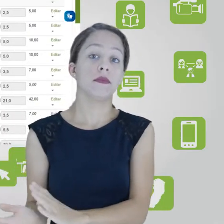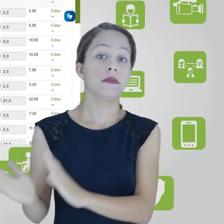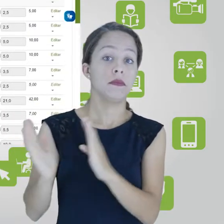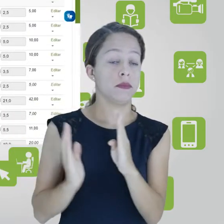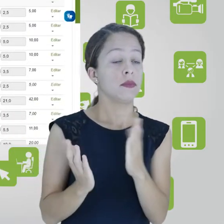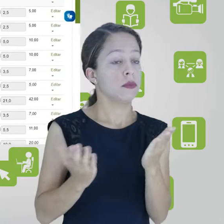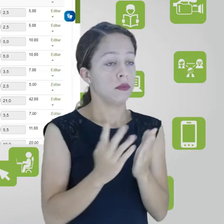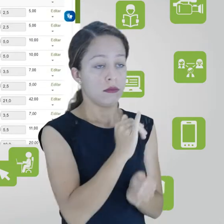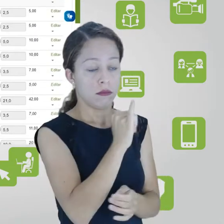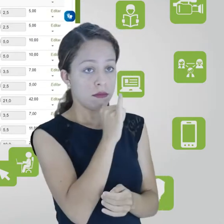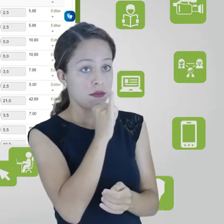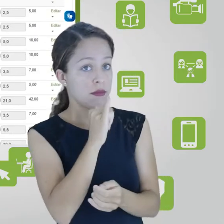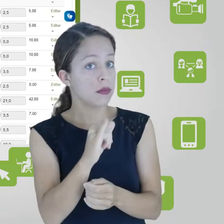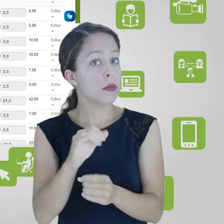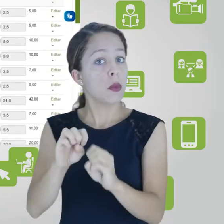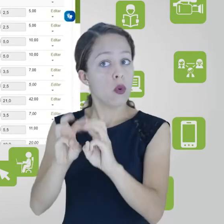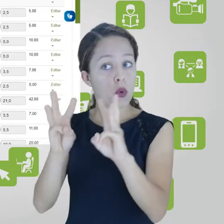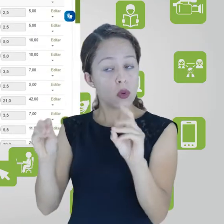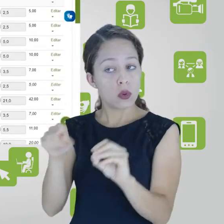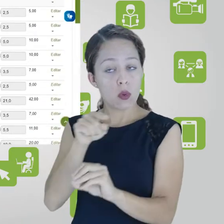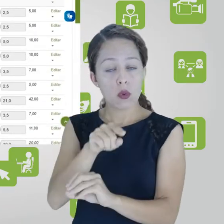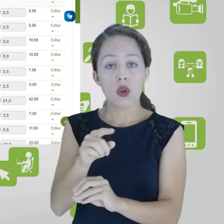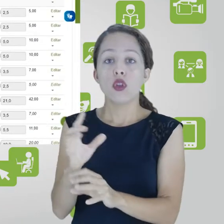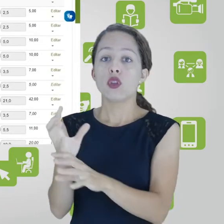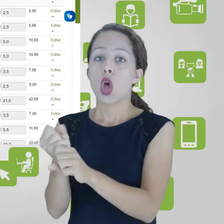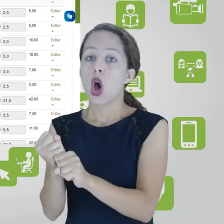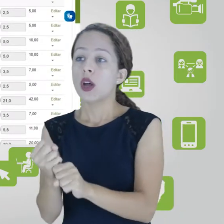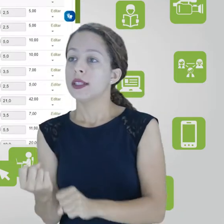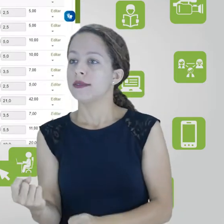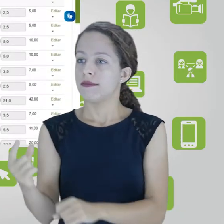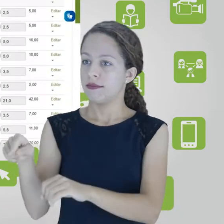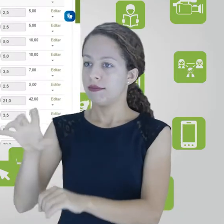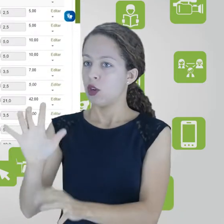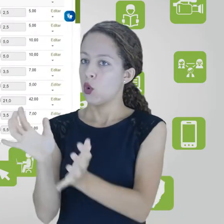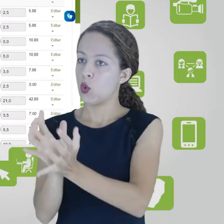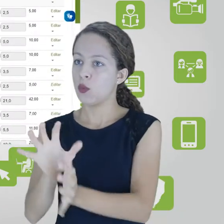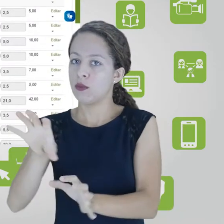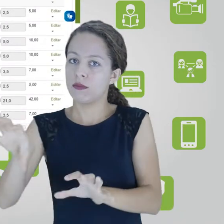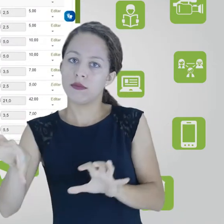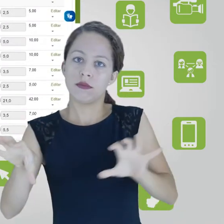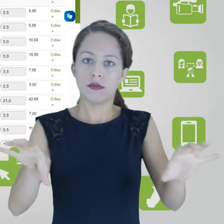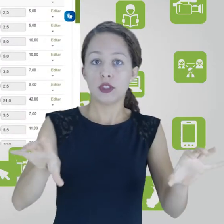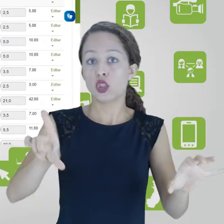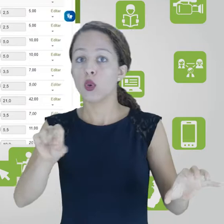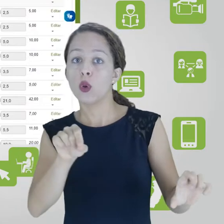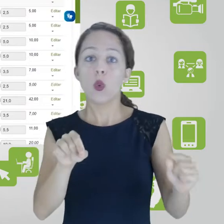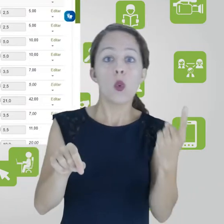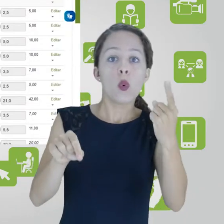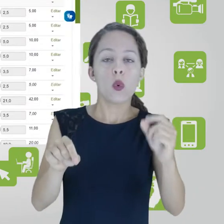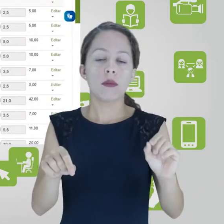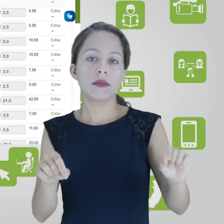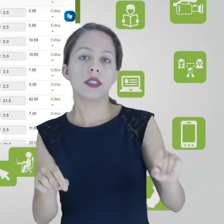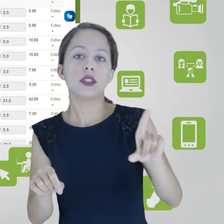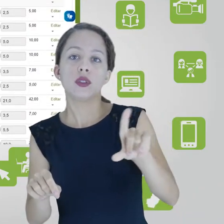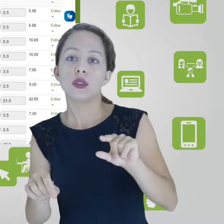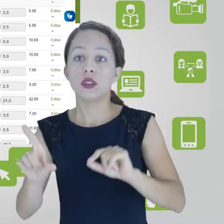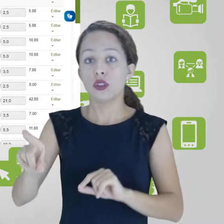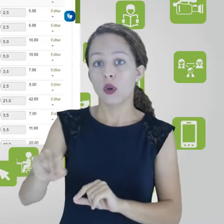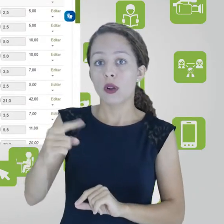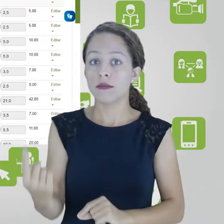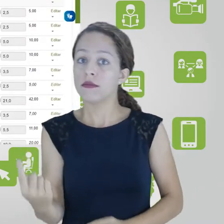que ou ele pega essa nota, a nota da categoria A, ou ele